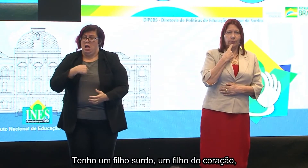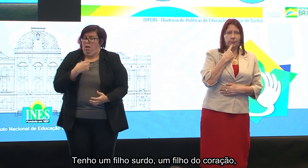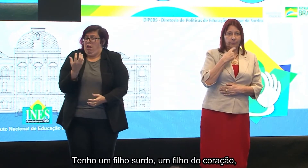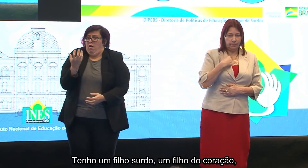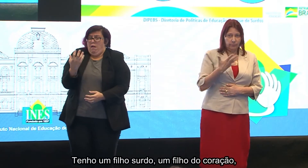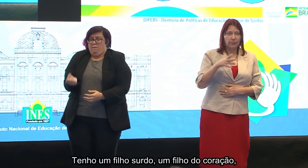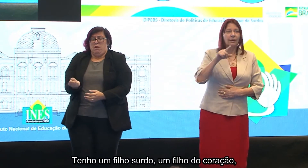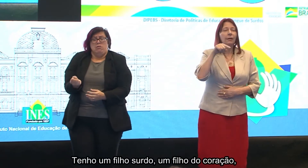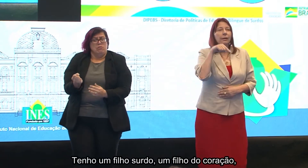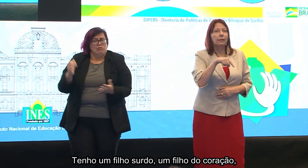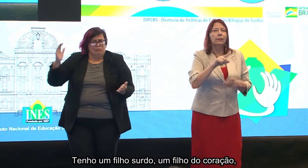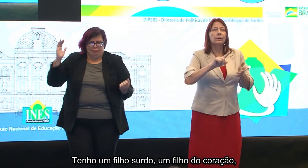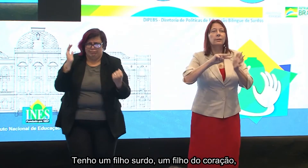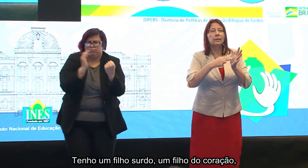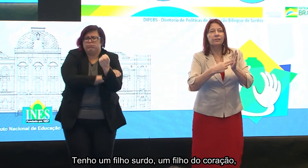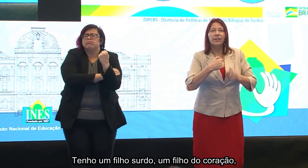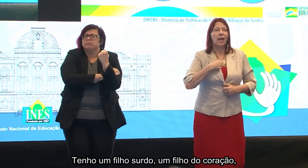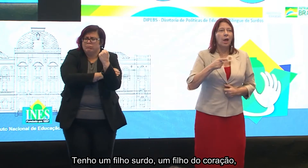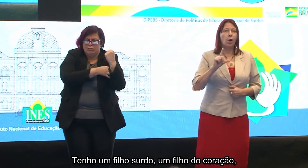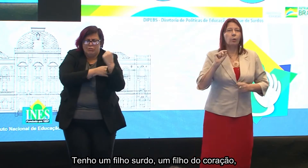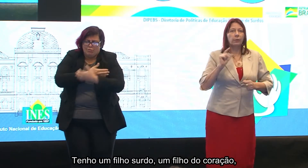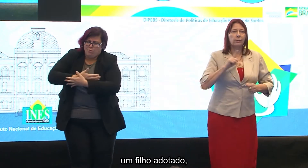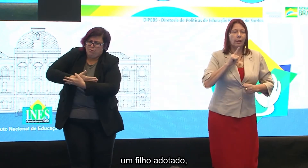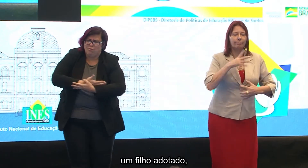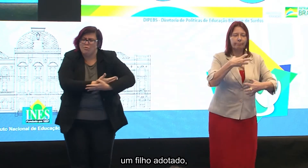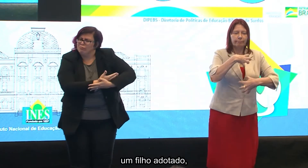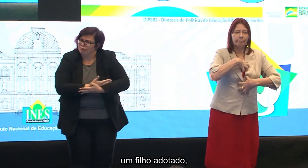Tenho um filho surdo, um filho do coração, um filho adotado.